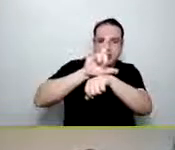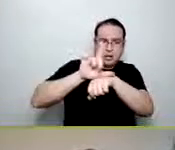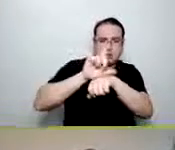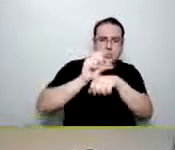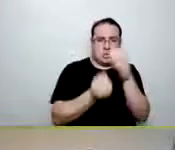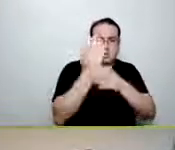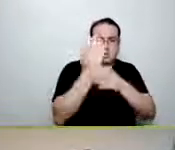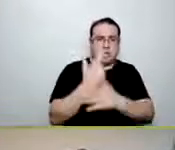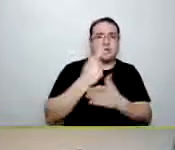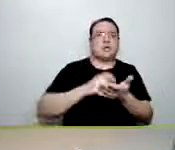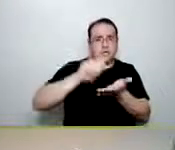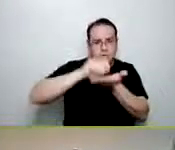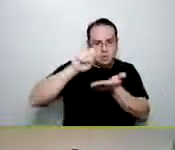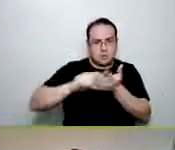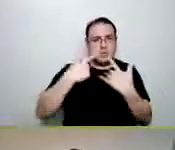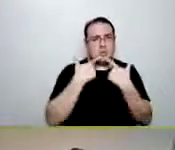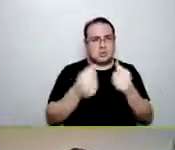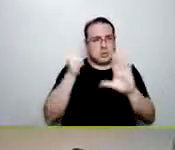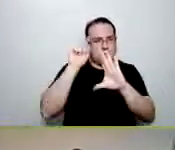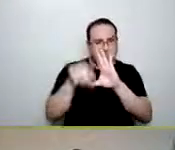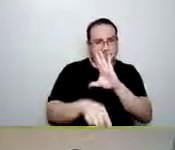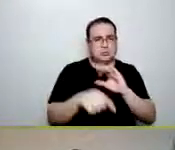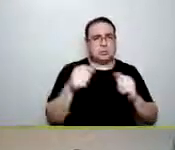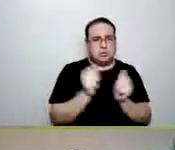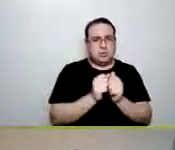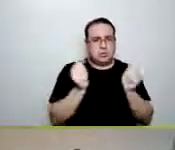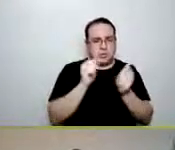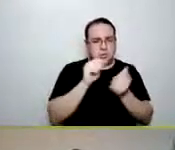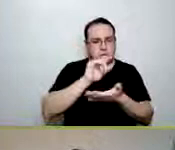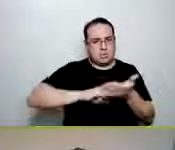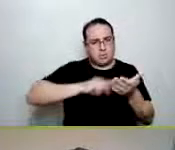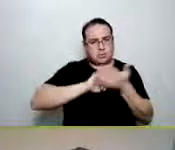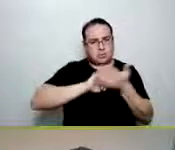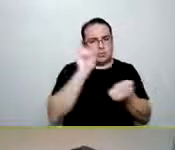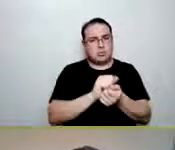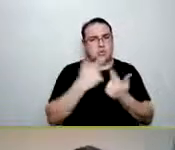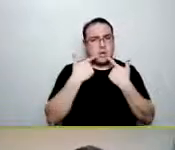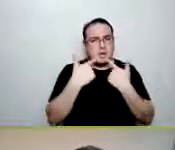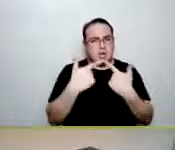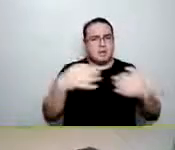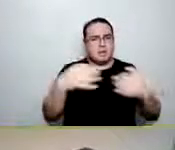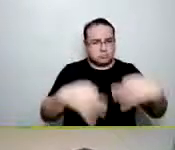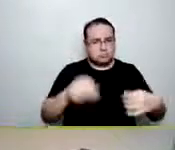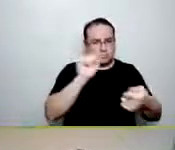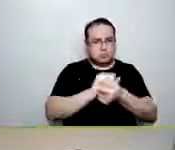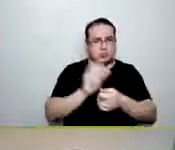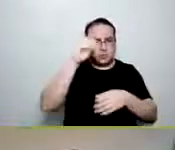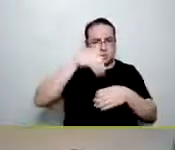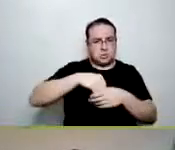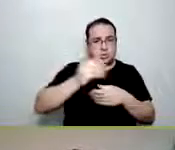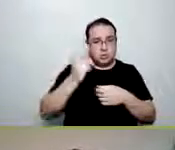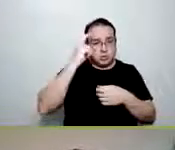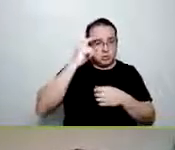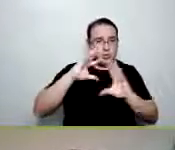anotação linguística mais avançada que nós queremos fazer para documentar a língua mais plenamente, documentar a estrutura da língua e tudo